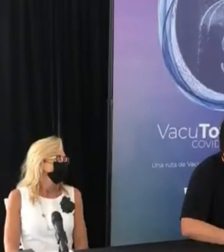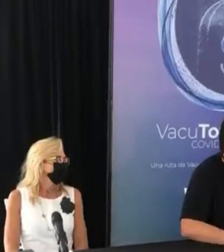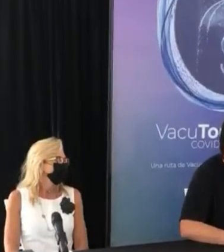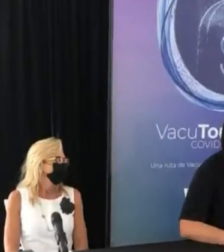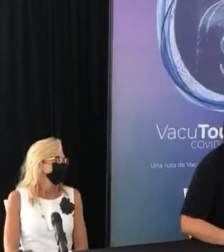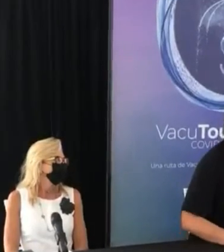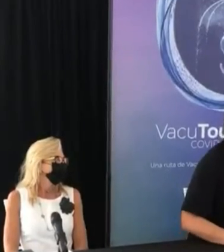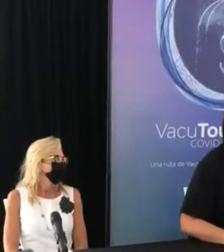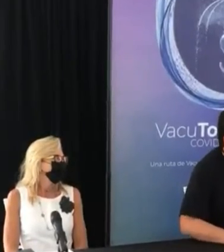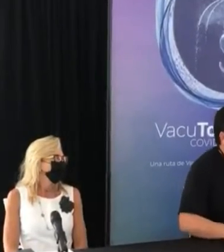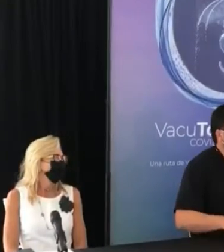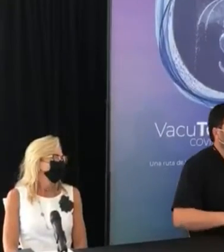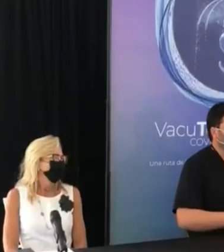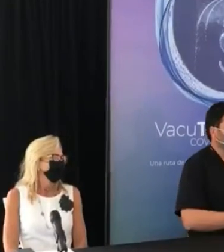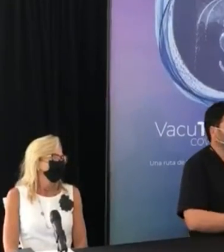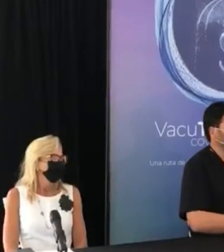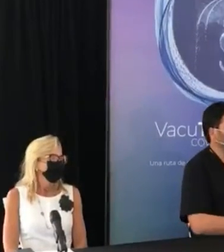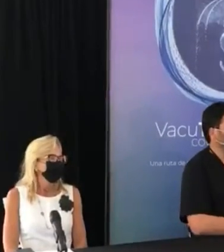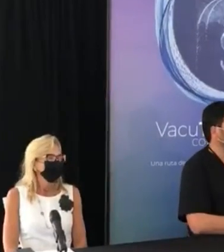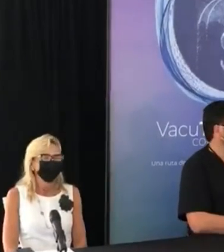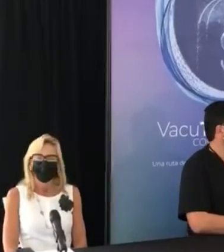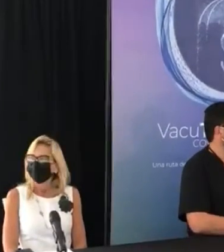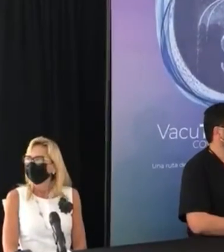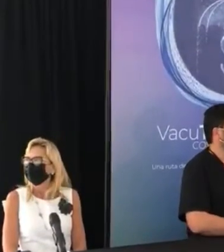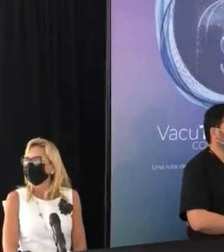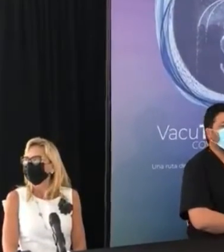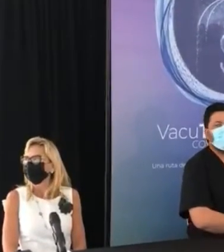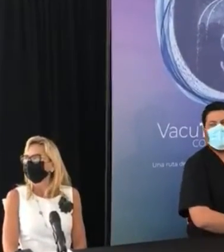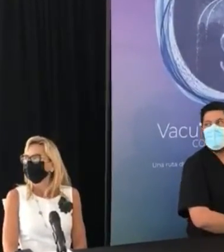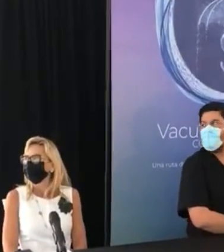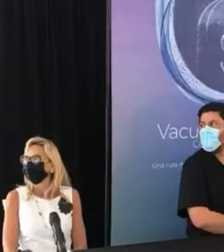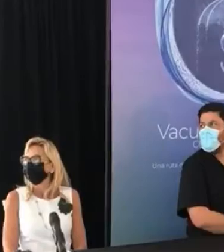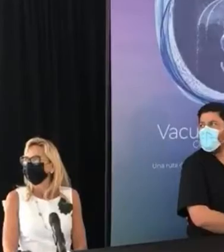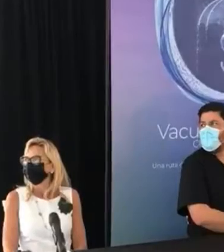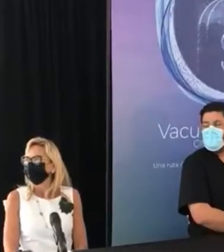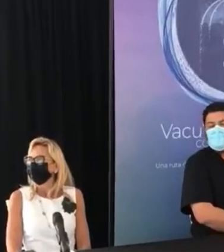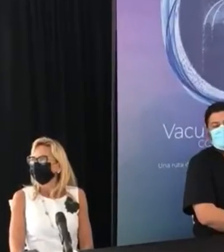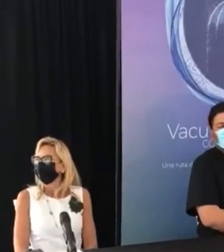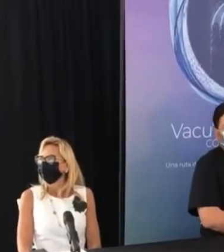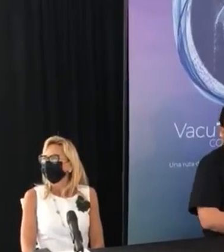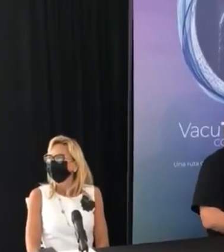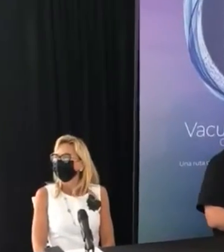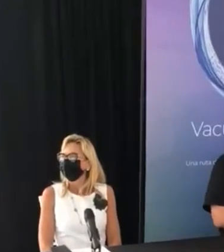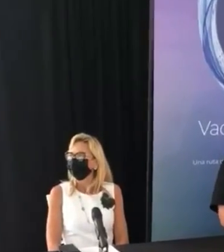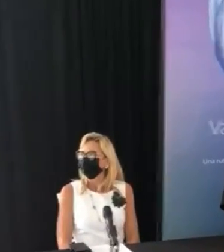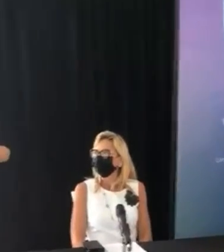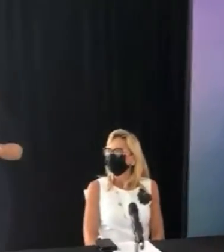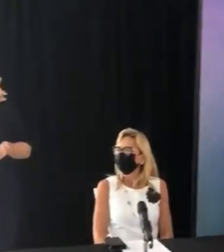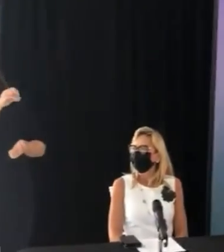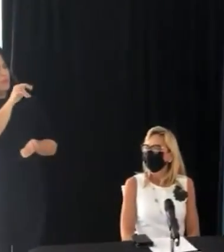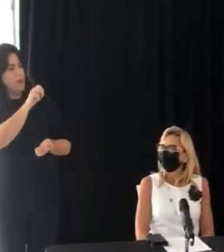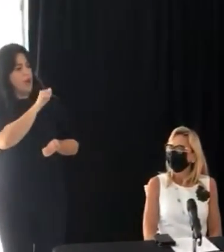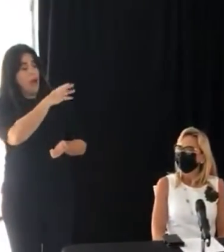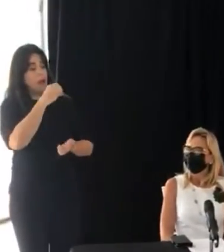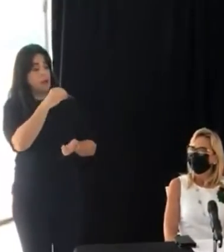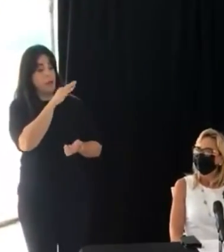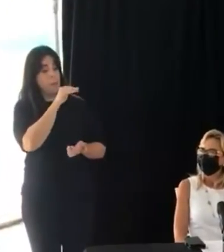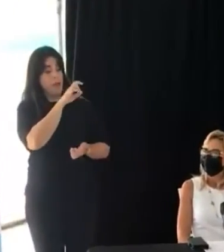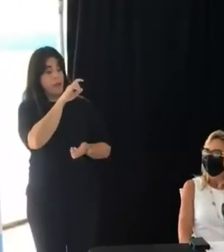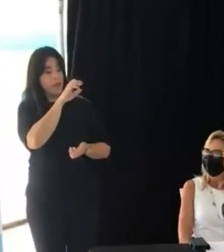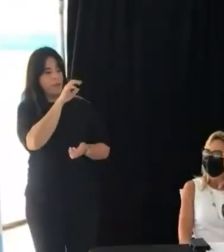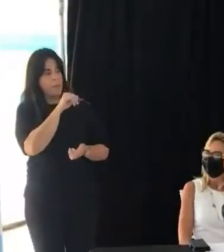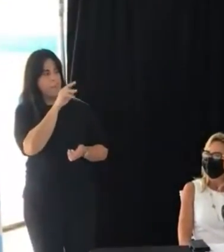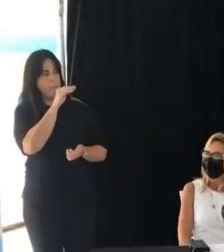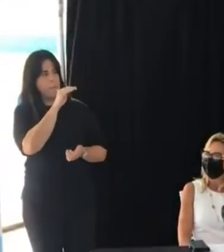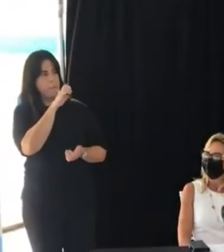podemos controlar. Y yo le quisiera añadir a lo que ha aportado tanto la doctora Cardona como el doctor Mellado, y es que es bien importante que la